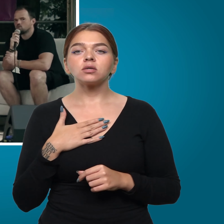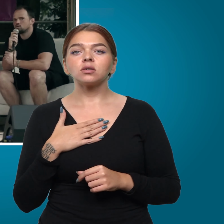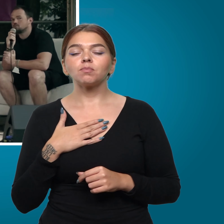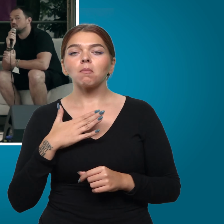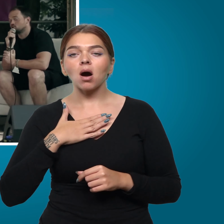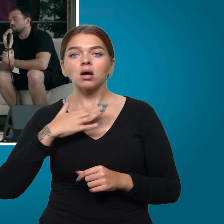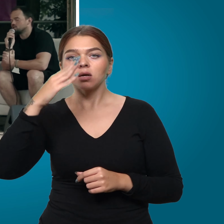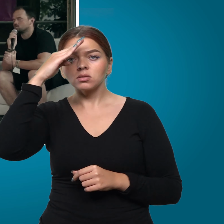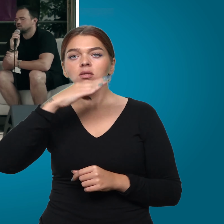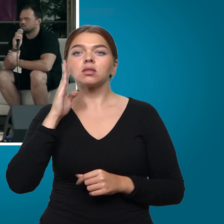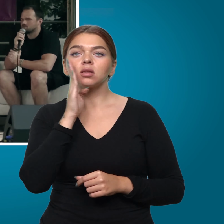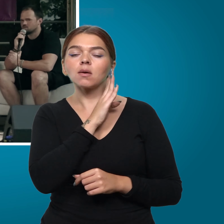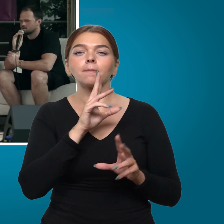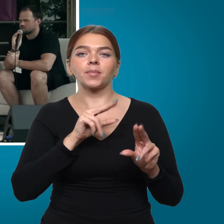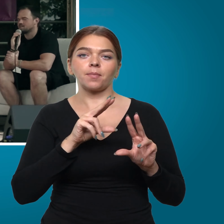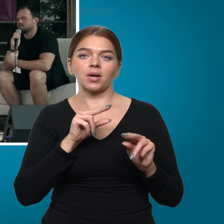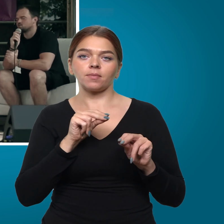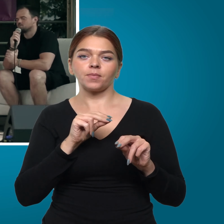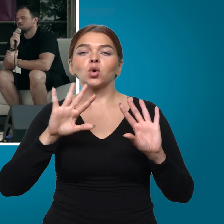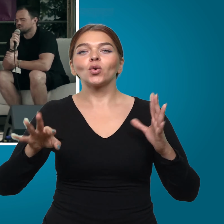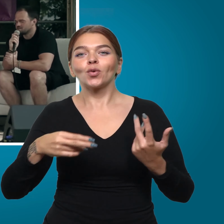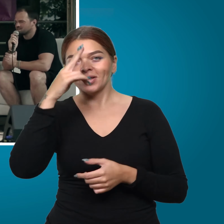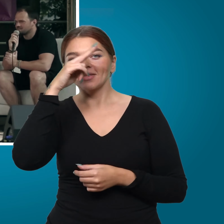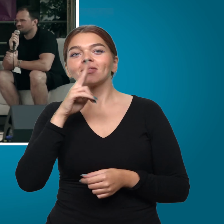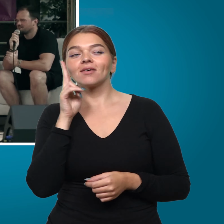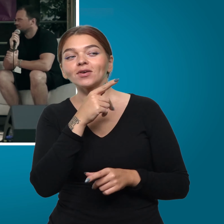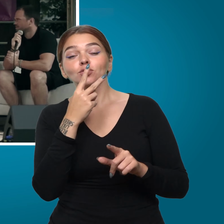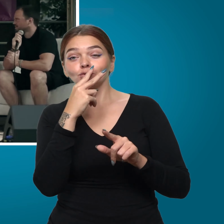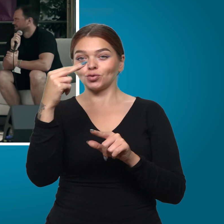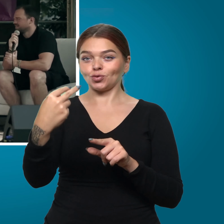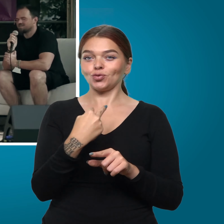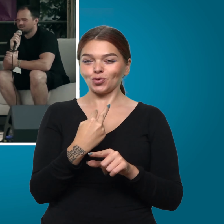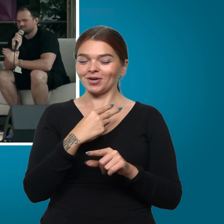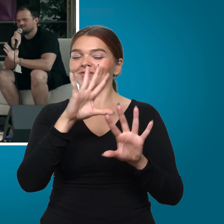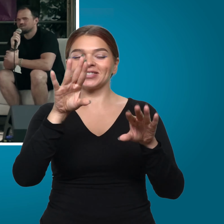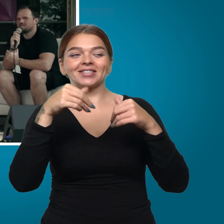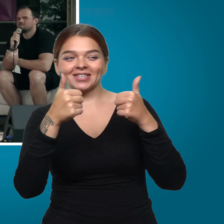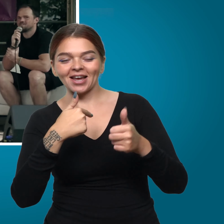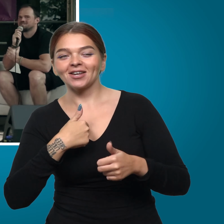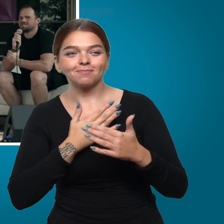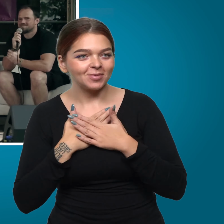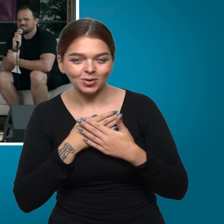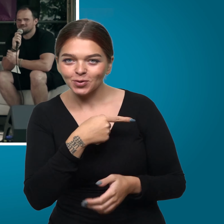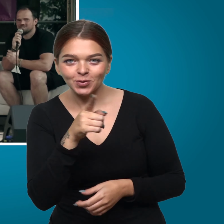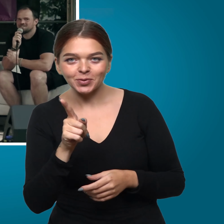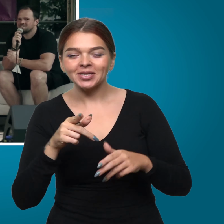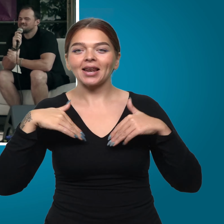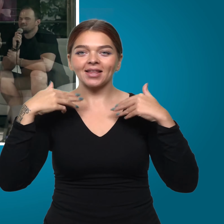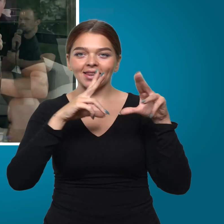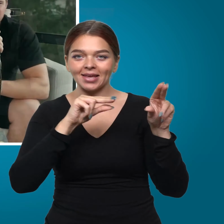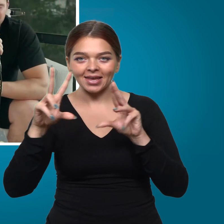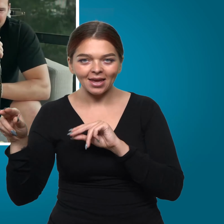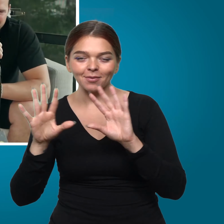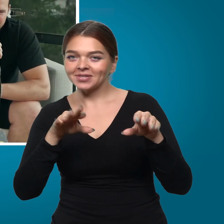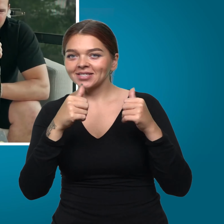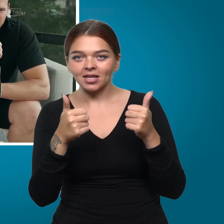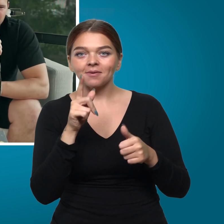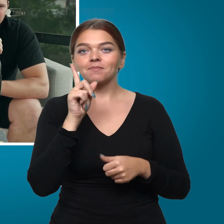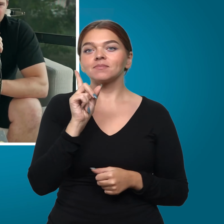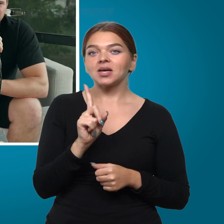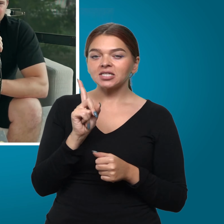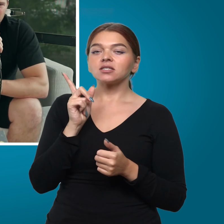jeigu tėvai žiūri, tai žinokit, kad viskas man gerai, su jumis pasisekė gyvenime. Aš jis myliu. Jo, linkėjimai ir visa kita. Bet ir aš